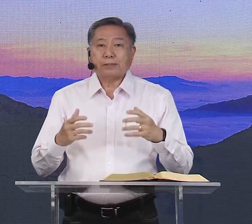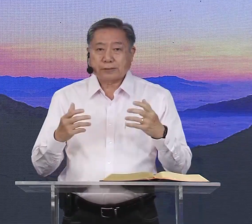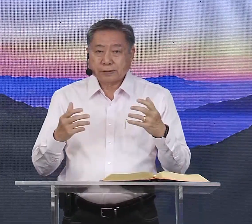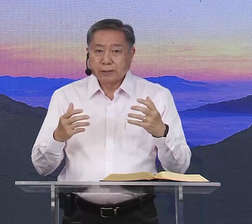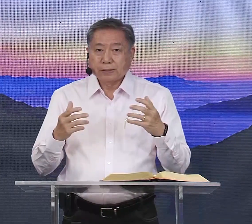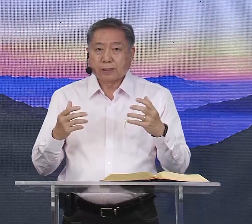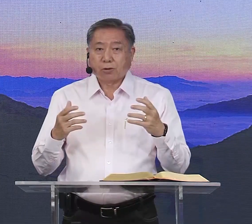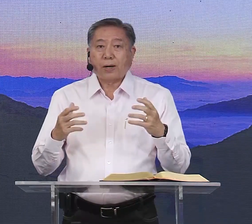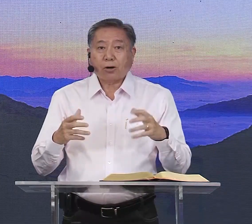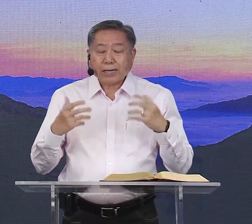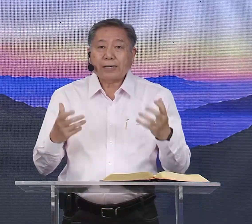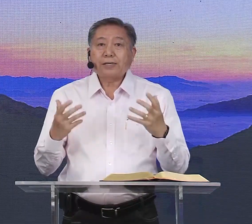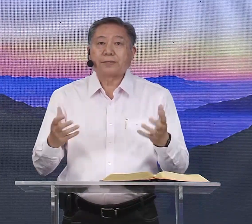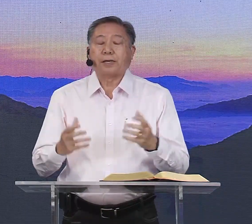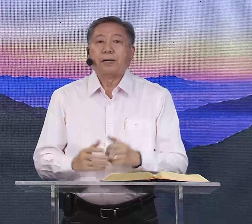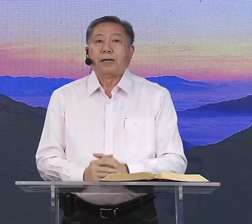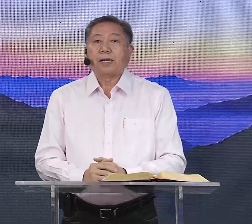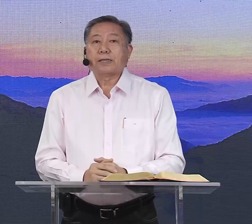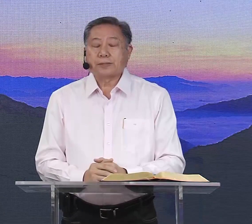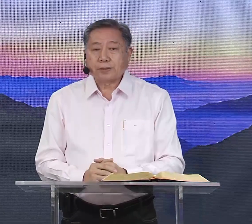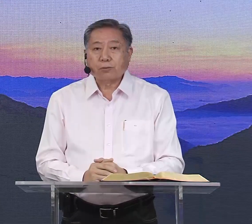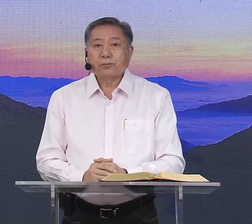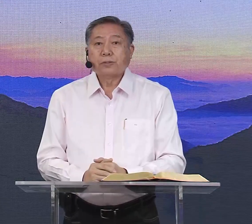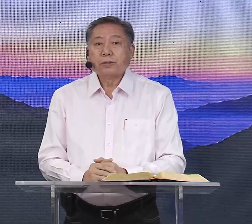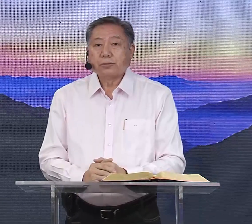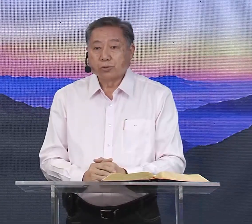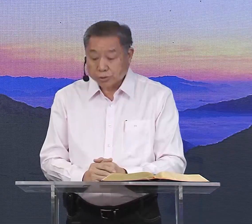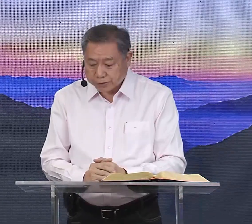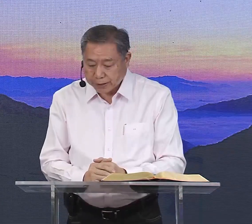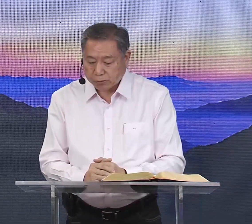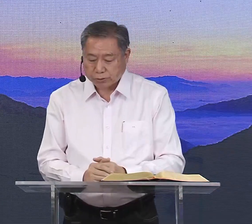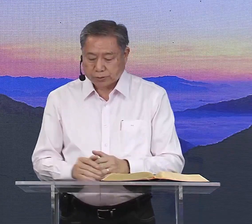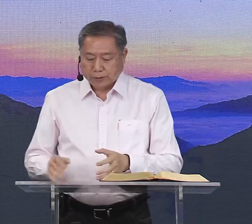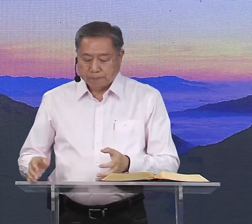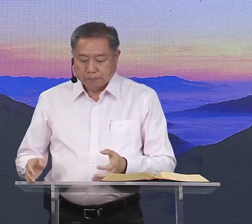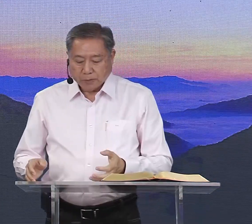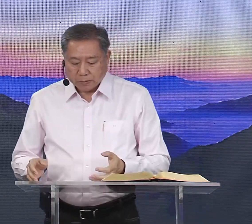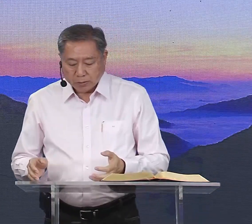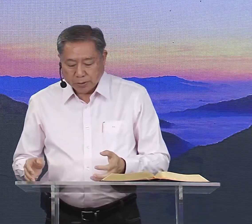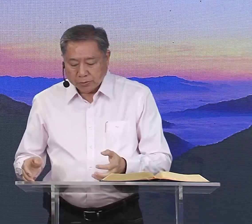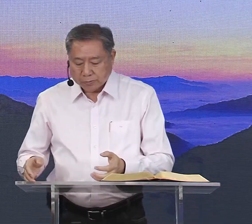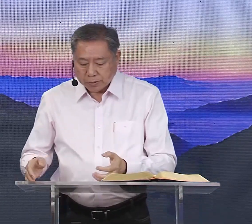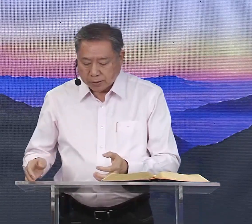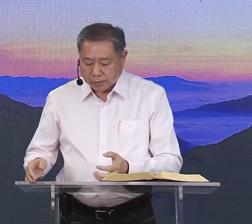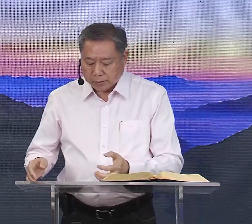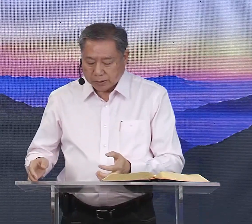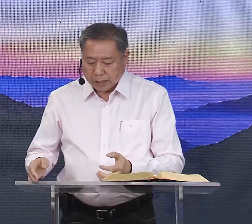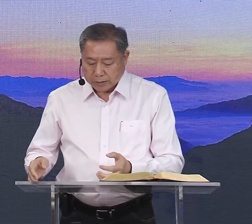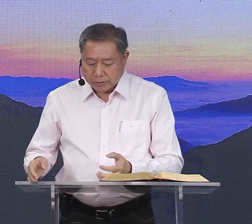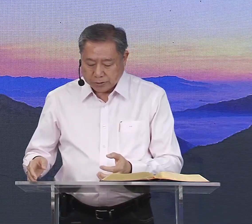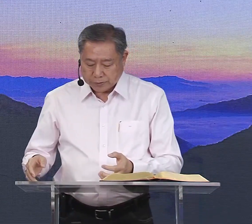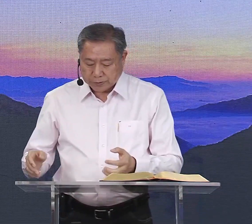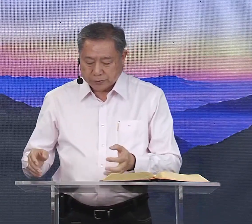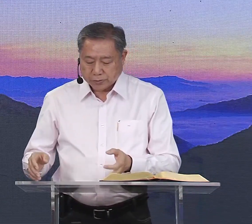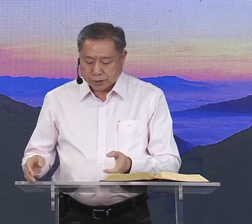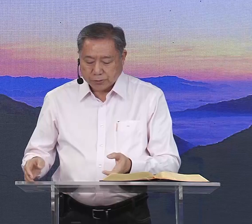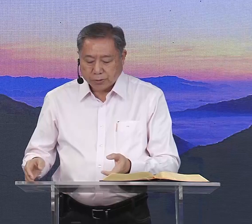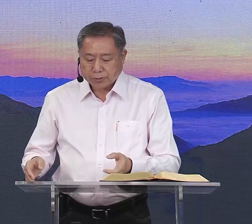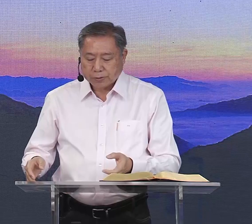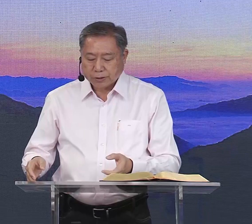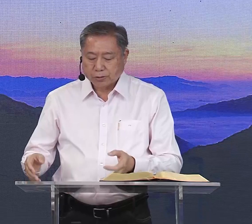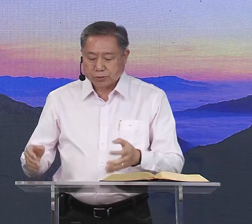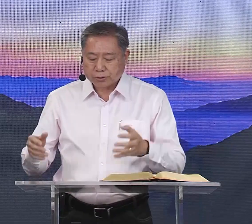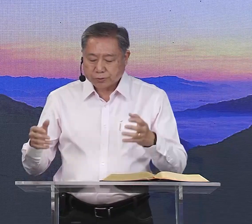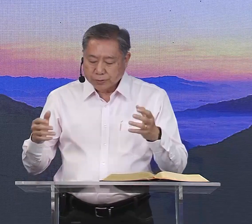pouco mais, com maior clareza, a questão dos céus, né? Então, aqui diz, o